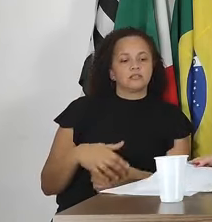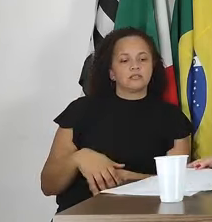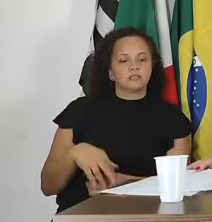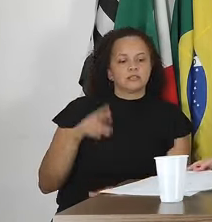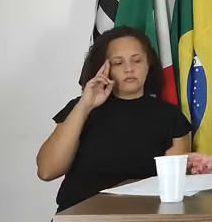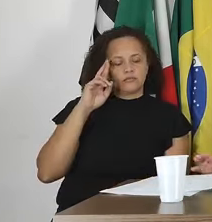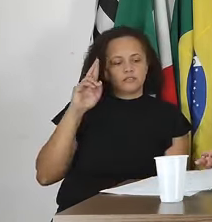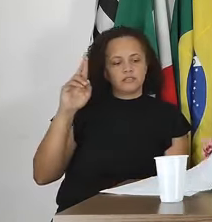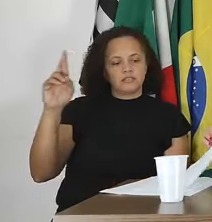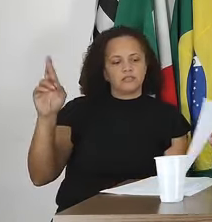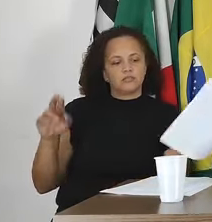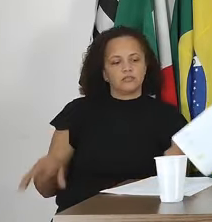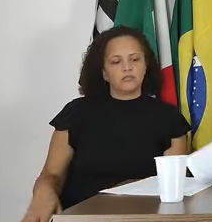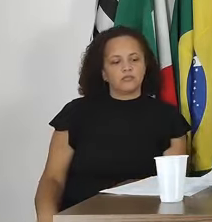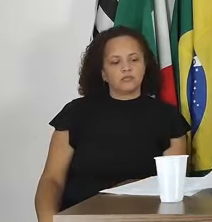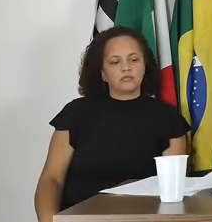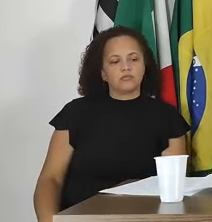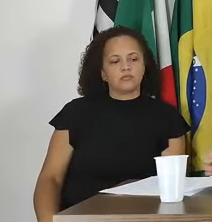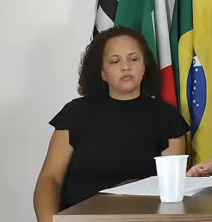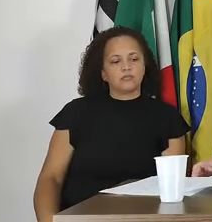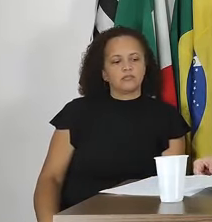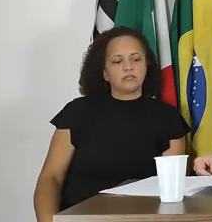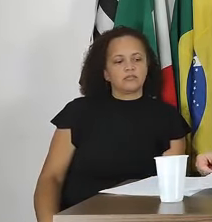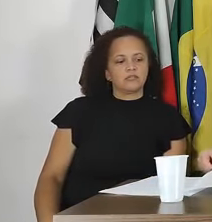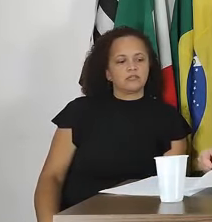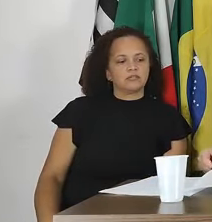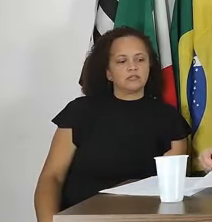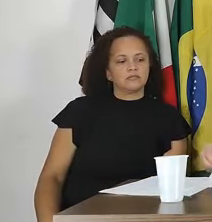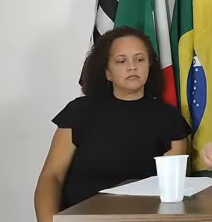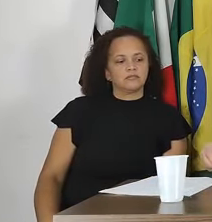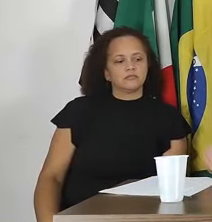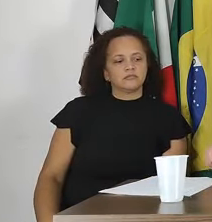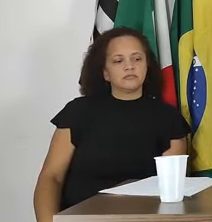do Senhor, né? Deixa eu ver.